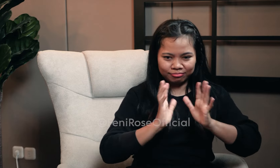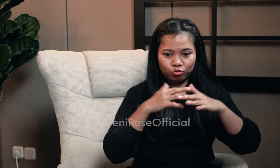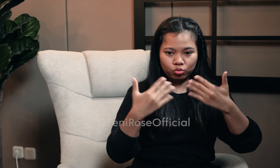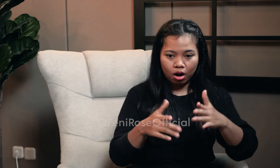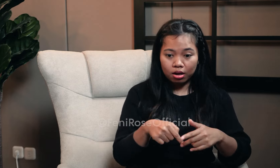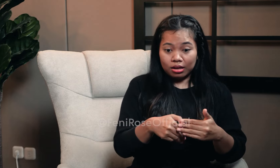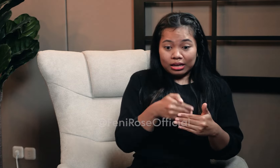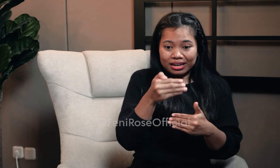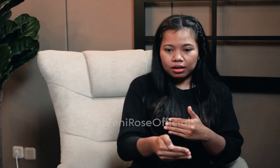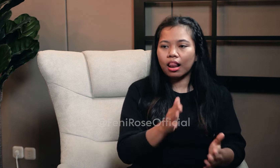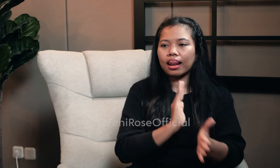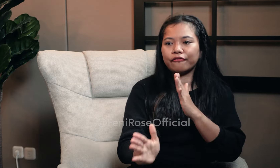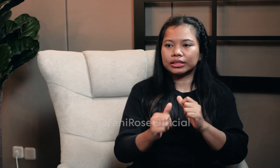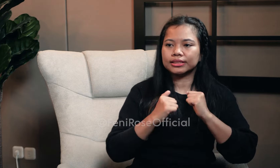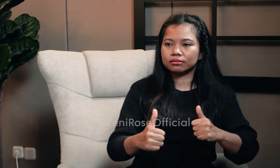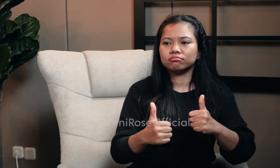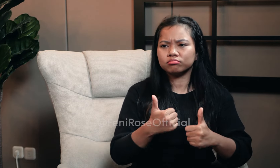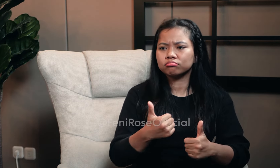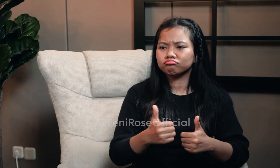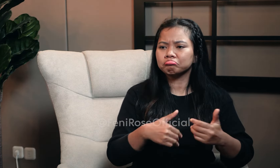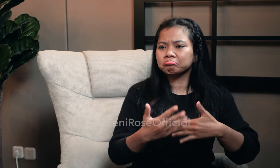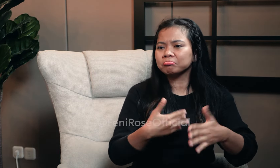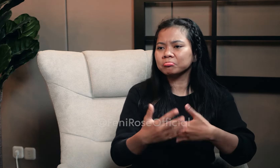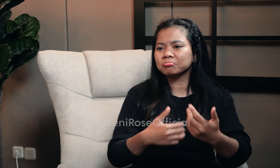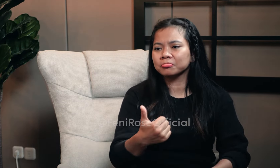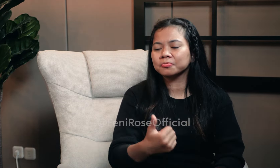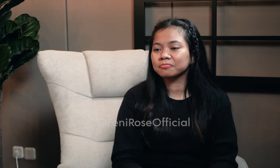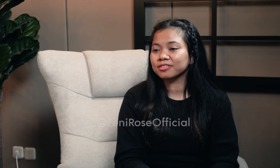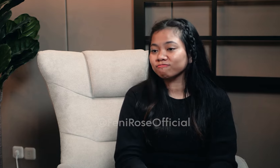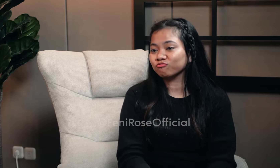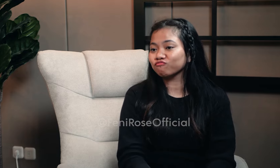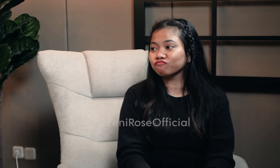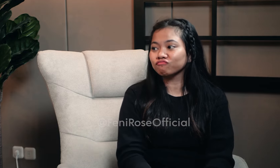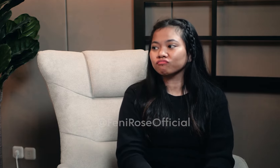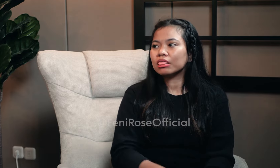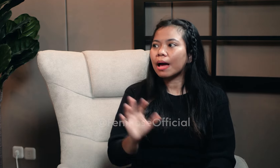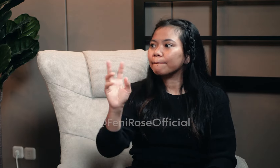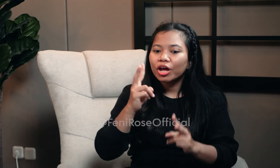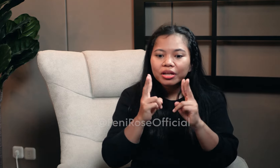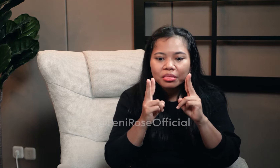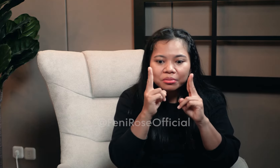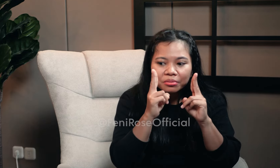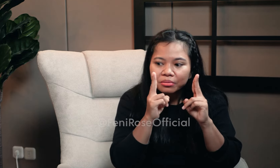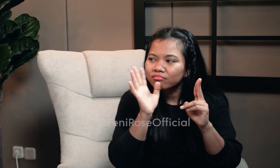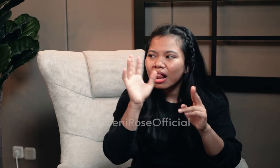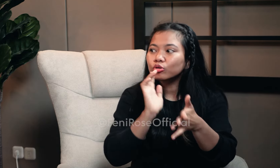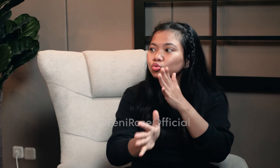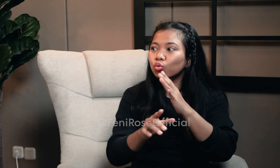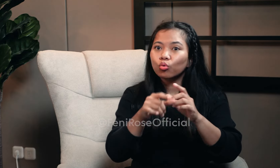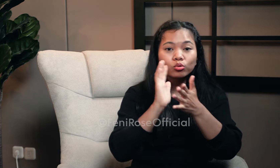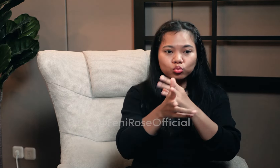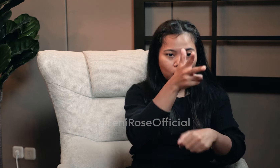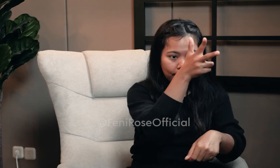ulang coba gimana Nah langsung yang debat kedua live langsung Oh enggak pakai edit langsung yang debat